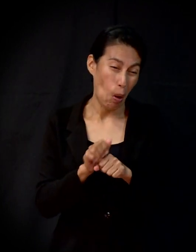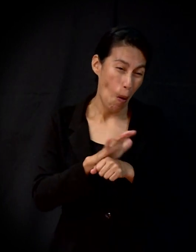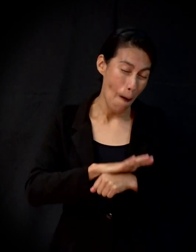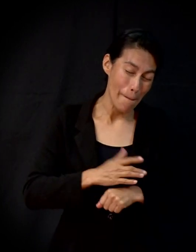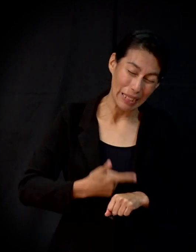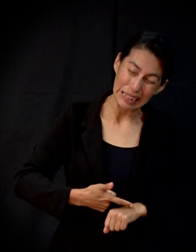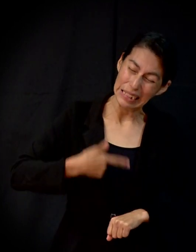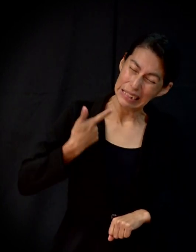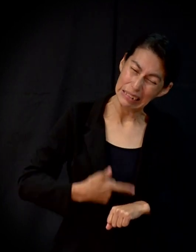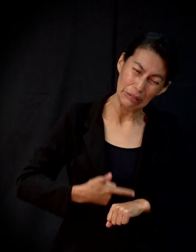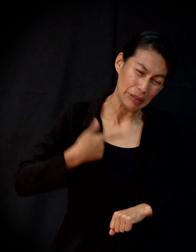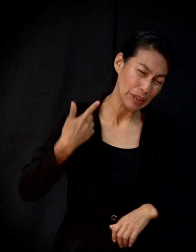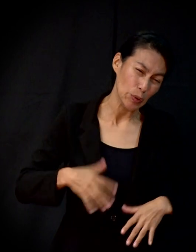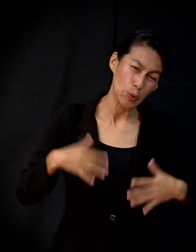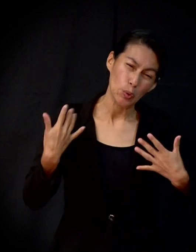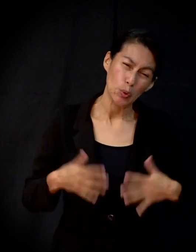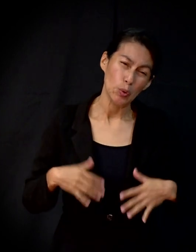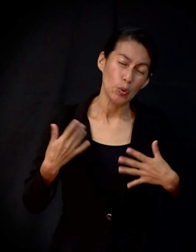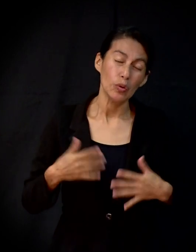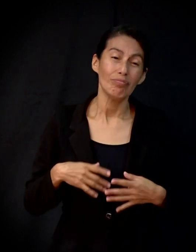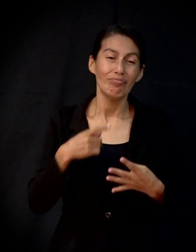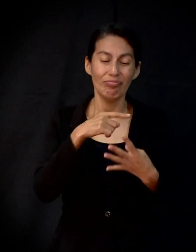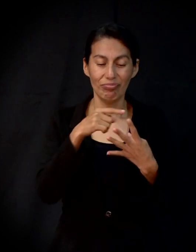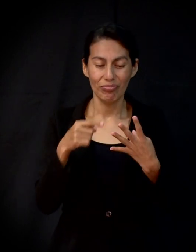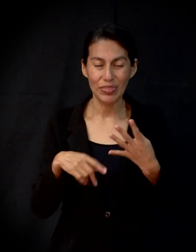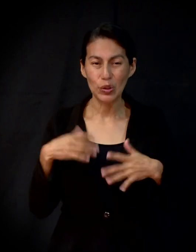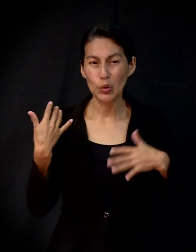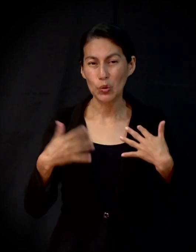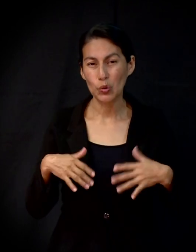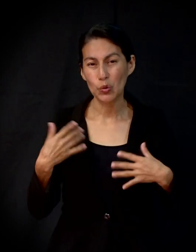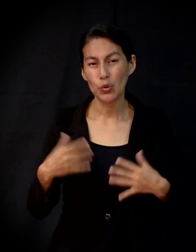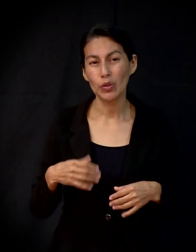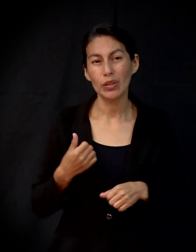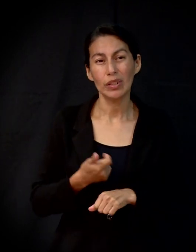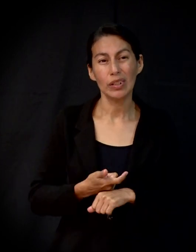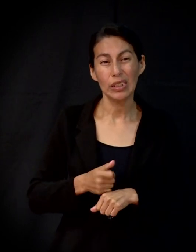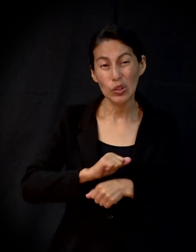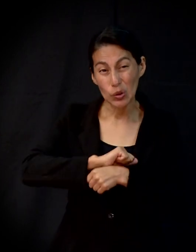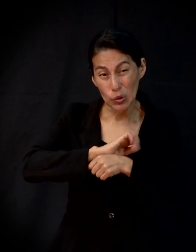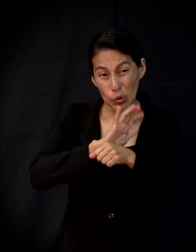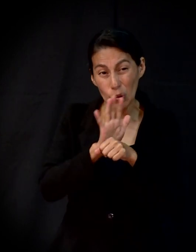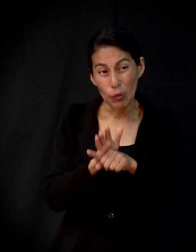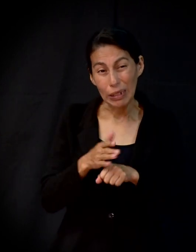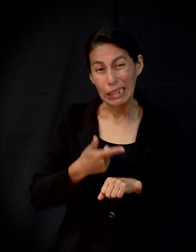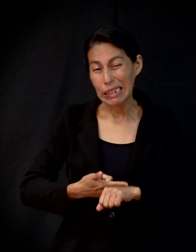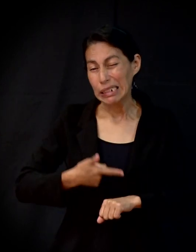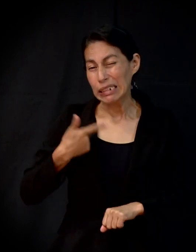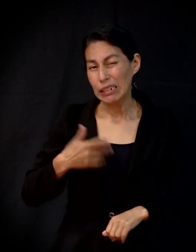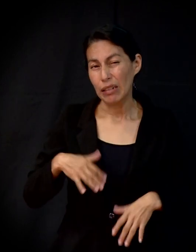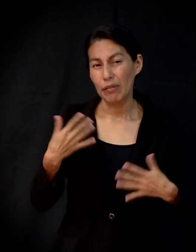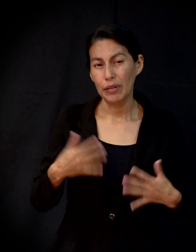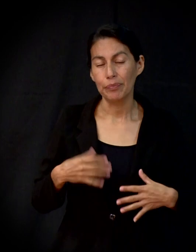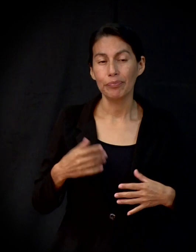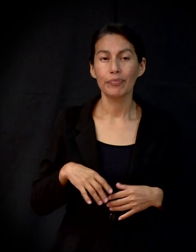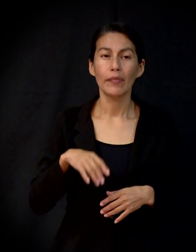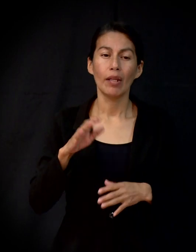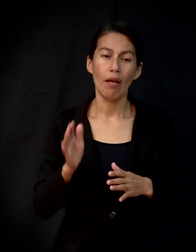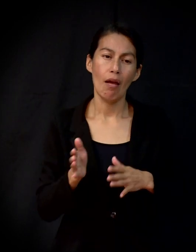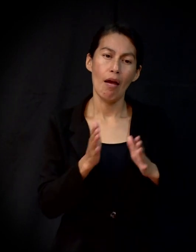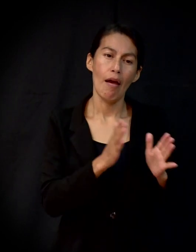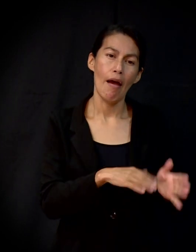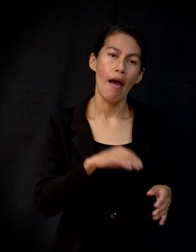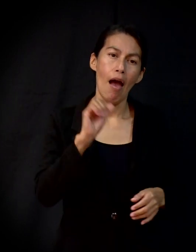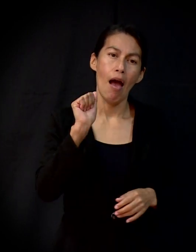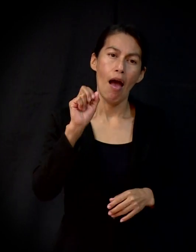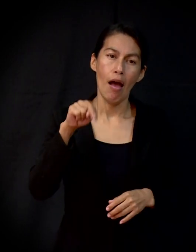Oralia Quintero Moya, tiene COVID, gracias. Vamos a estar orando por estas personas. Antonio